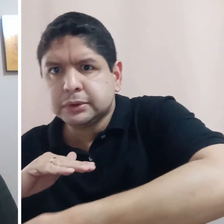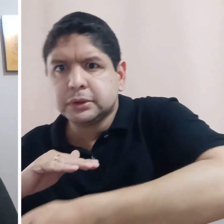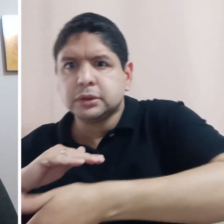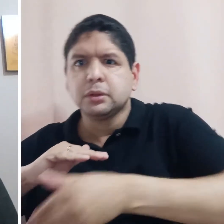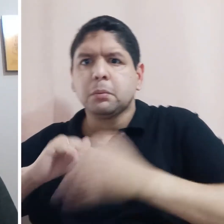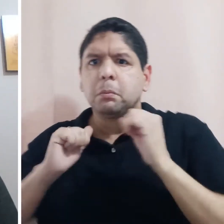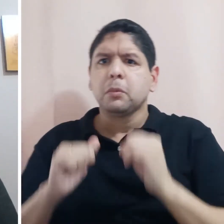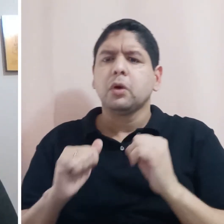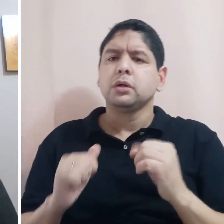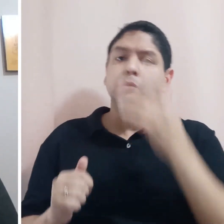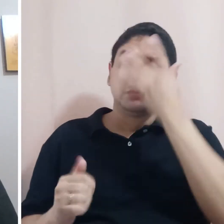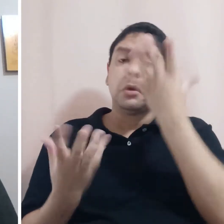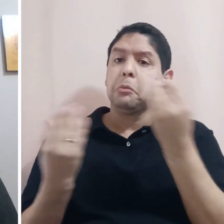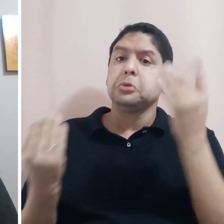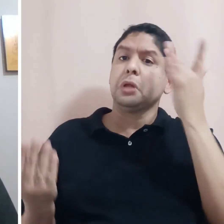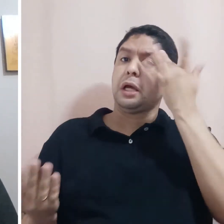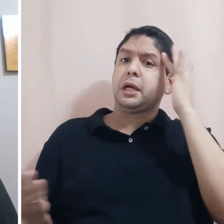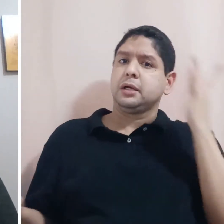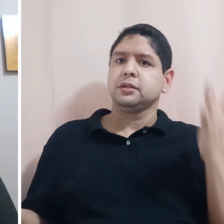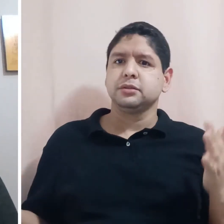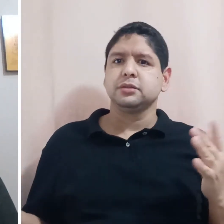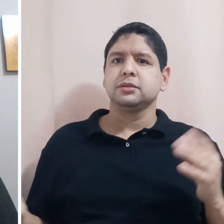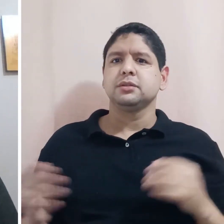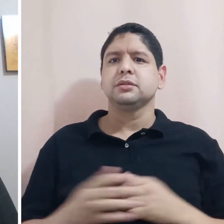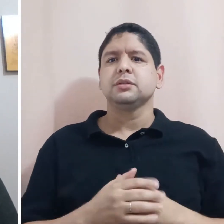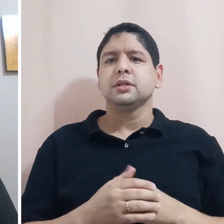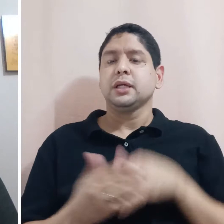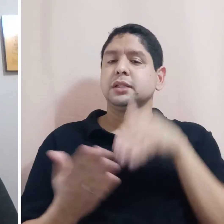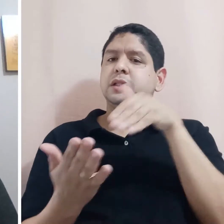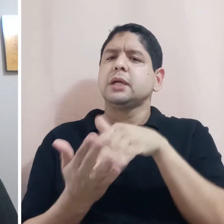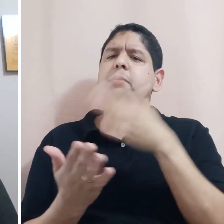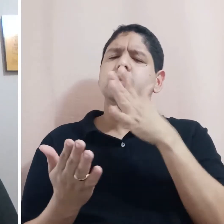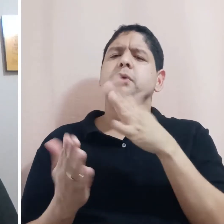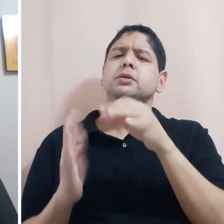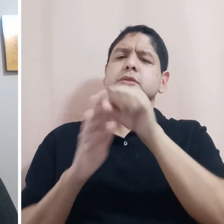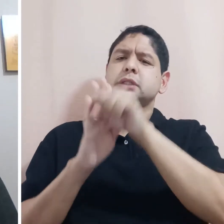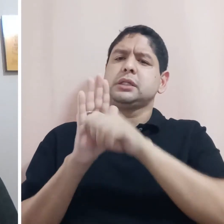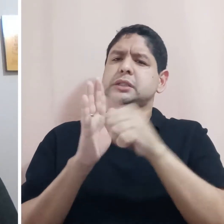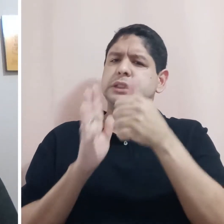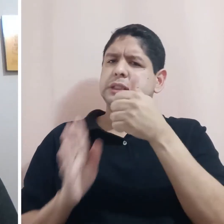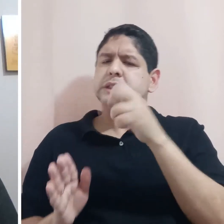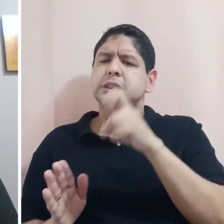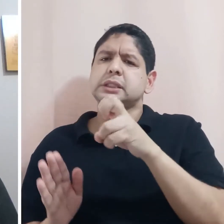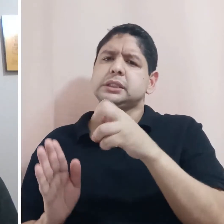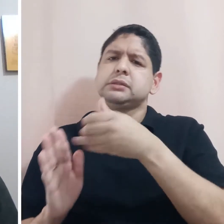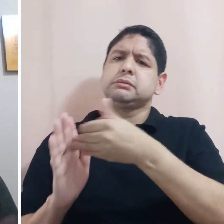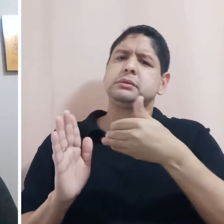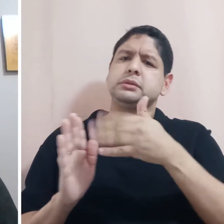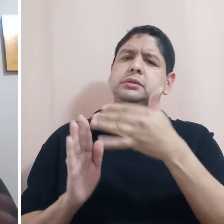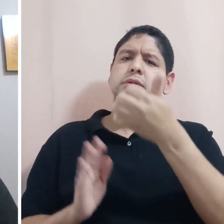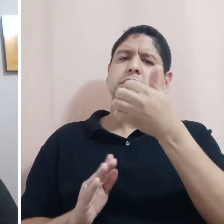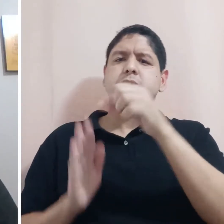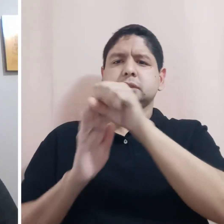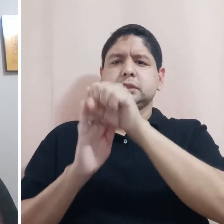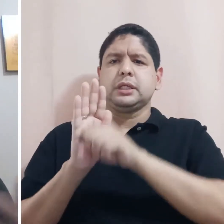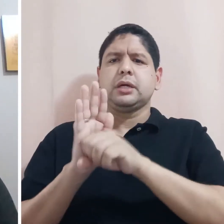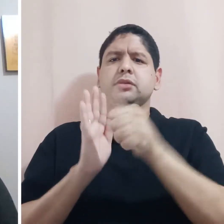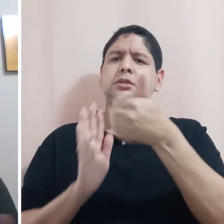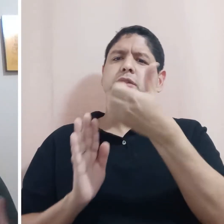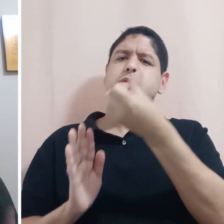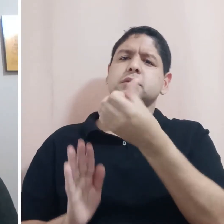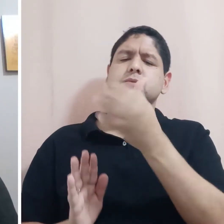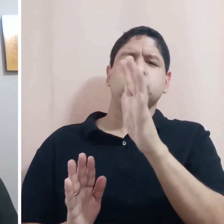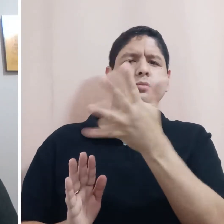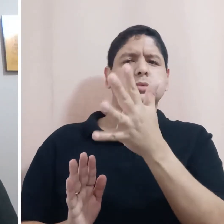cair desses abismos. A gente lembrando que até essa época, até mais ou menos o século